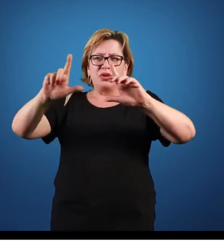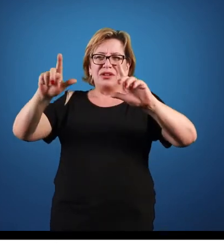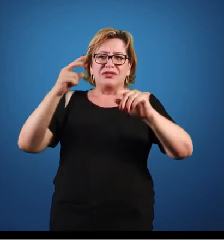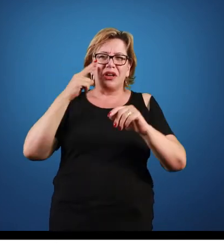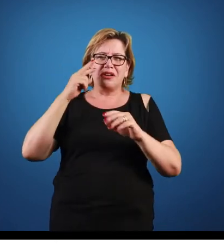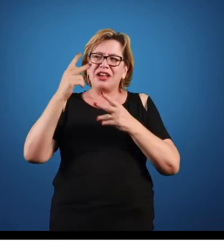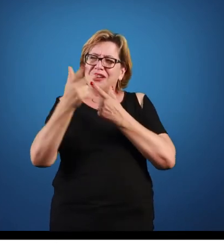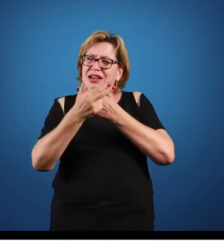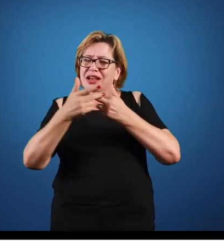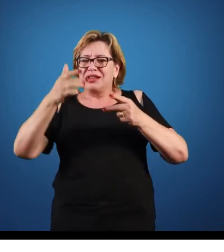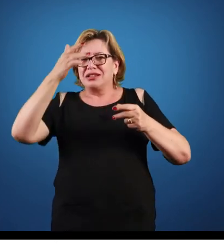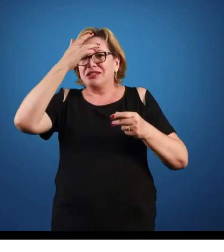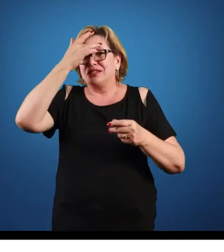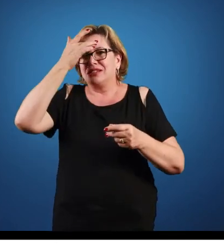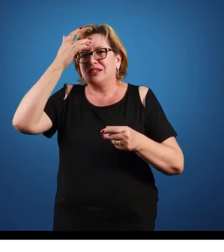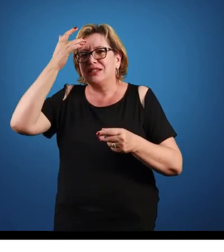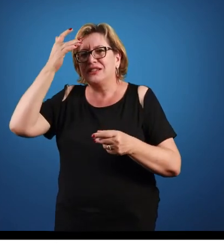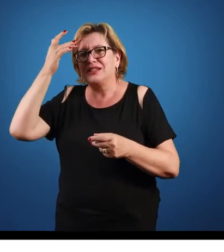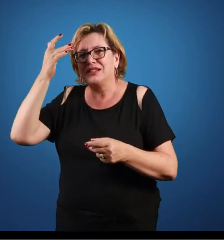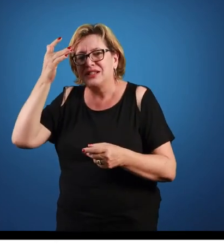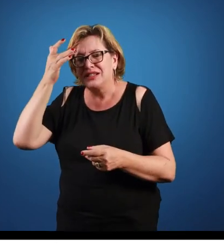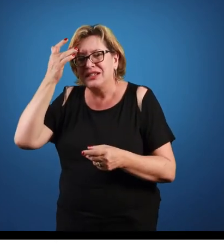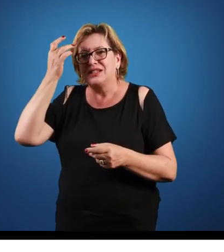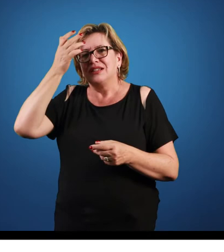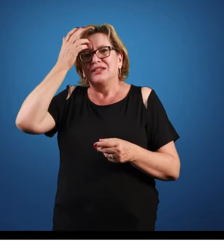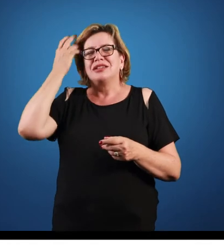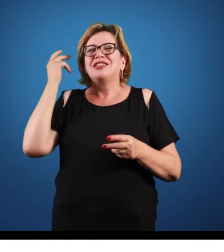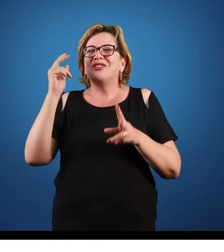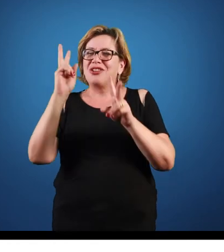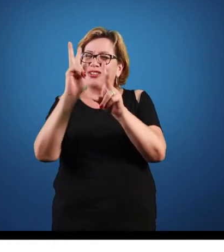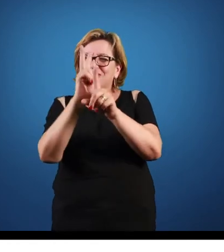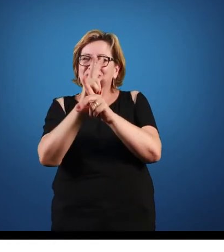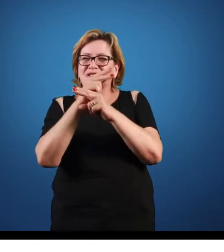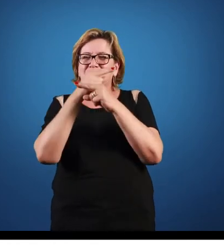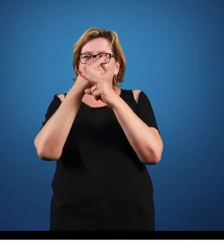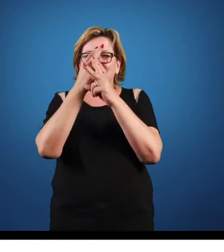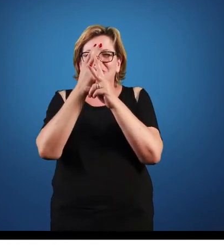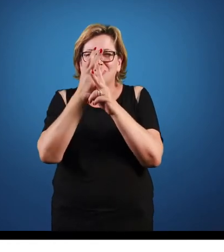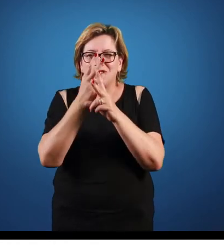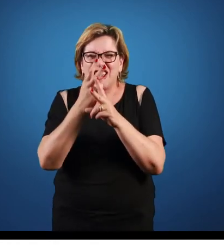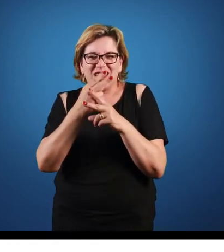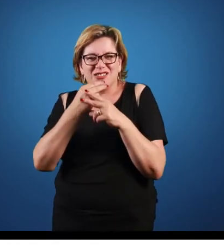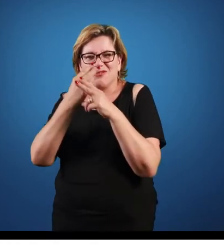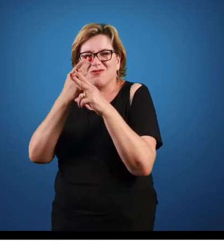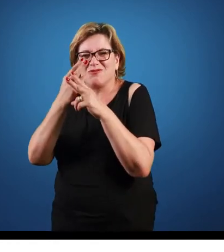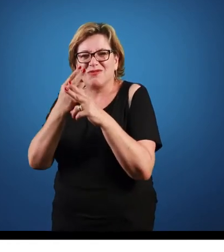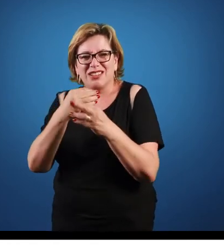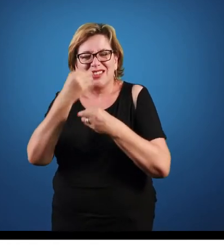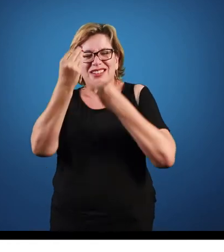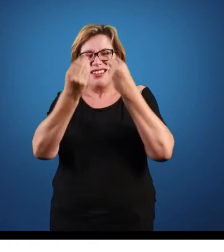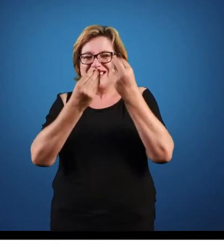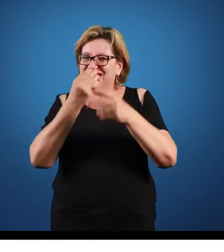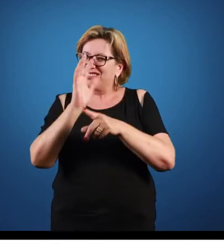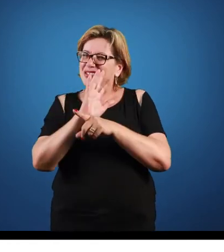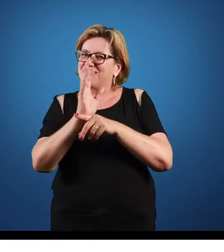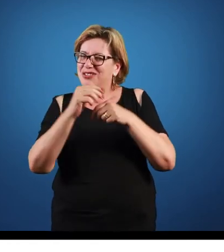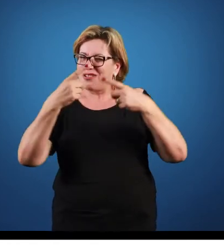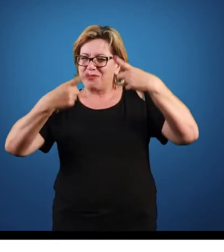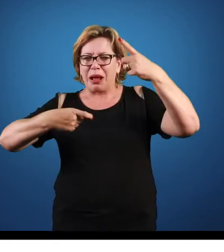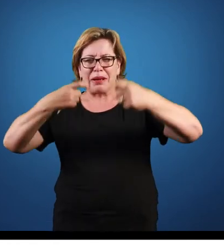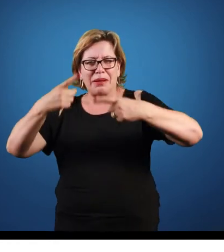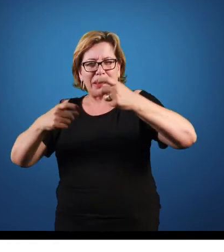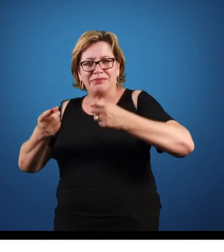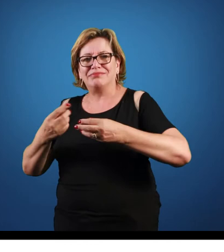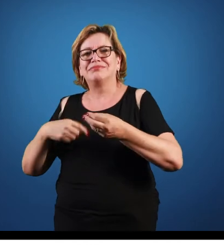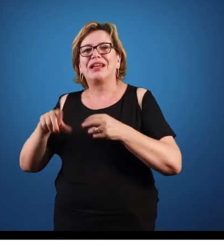personagens é isso é aqueles e aquelas coisas passando com o vento é que tem nos westerns e daí tem alguns caras